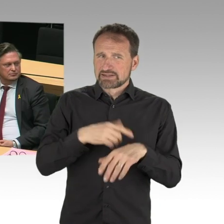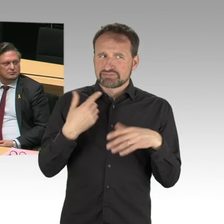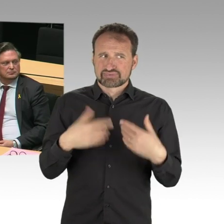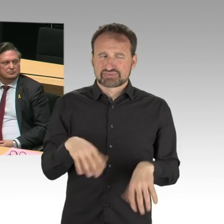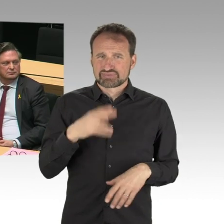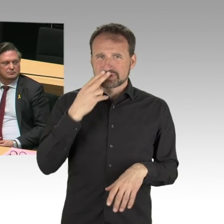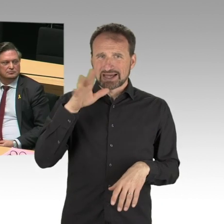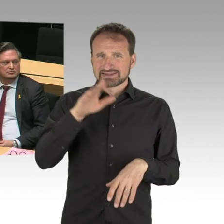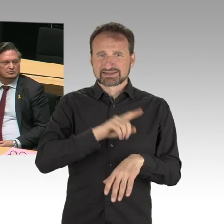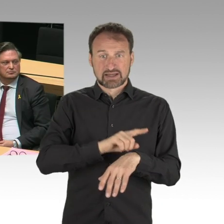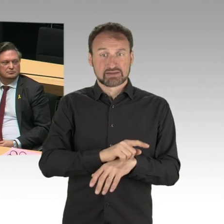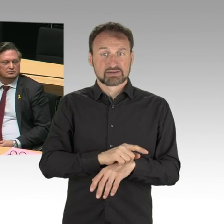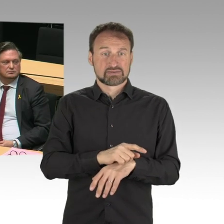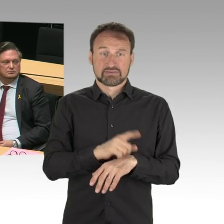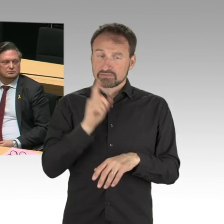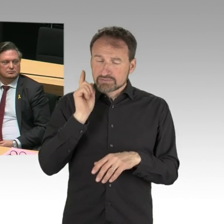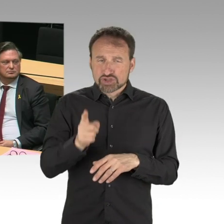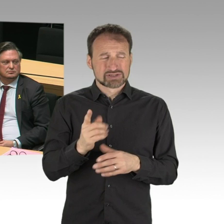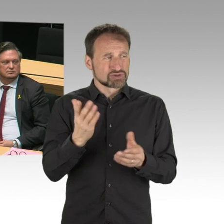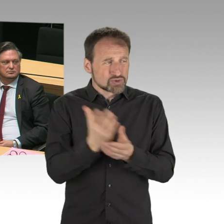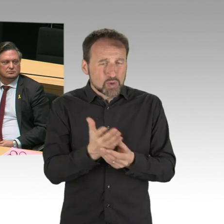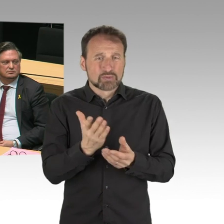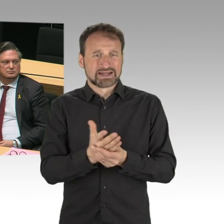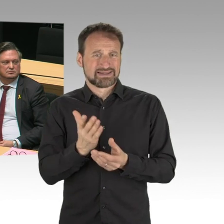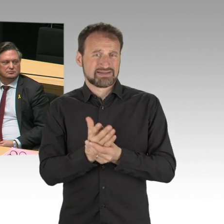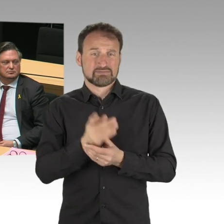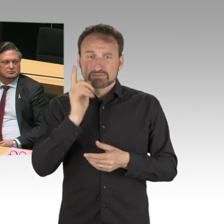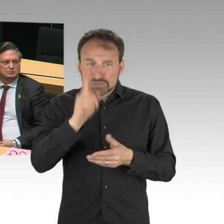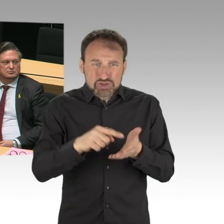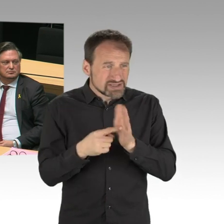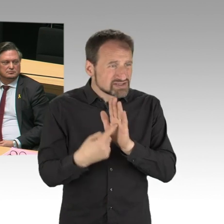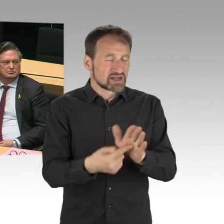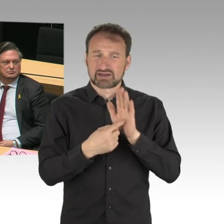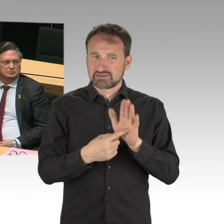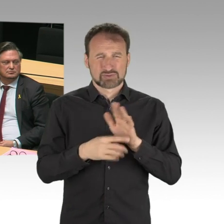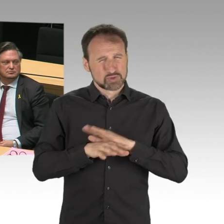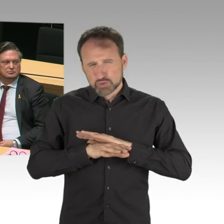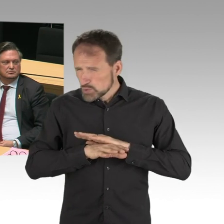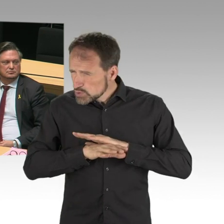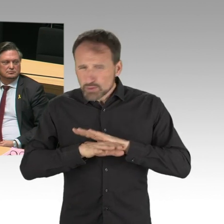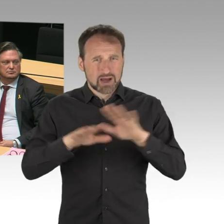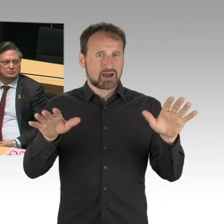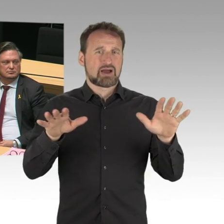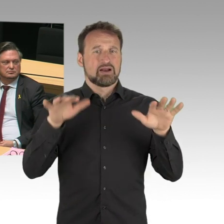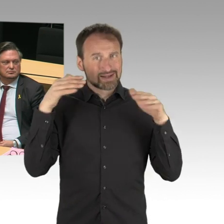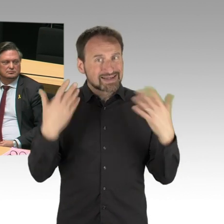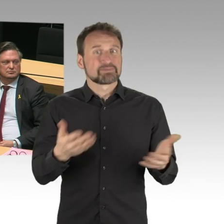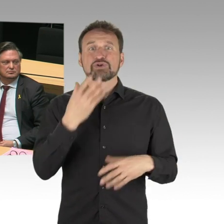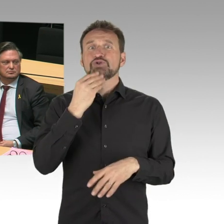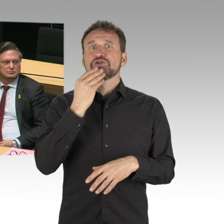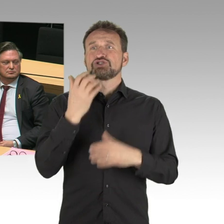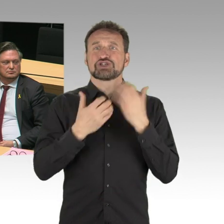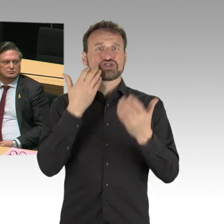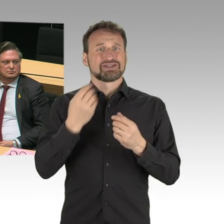wieder darüber sprechen, was geschah und dass es nicht aus dem Bewusstsein unserer Gesellschaft verschwindet. Und dafür müssen